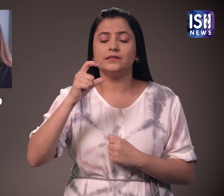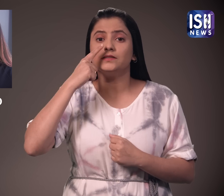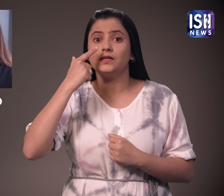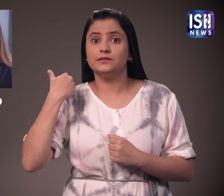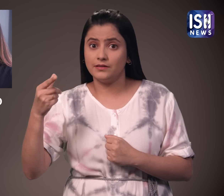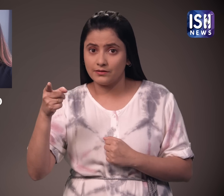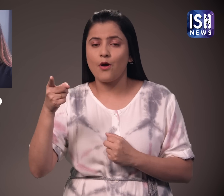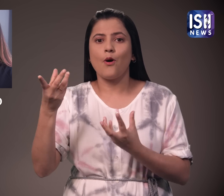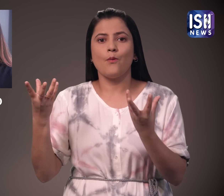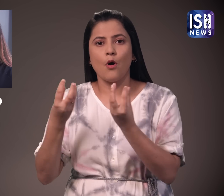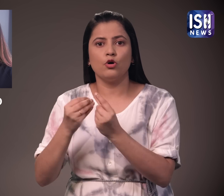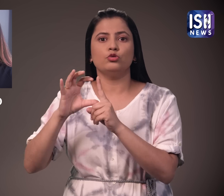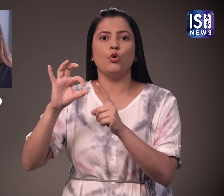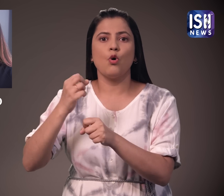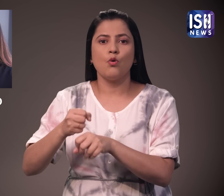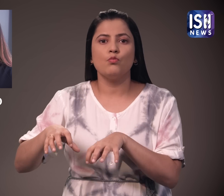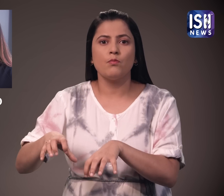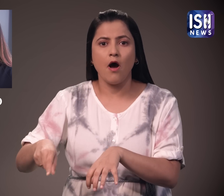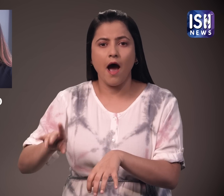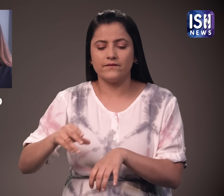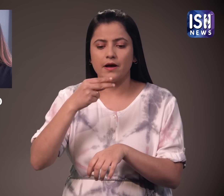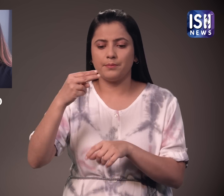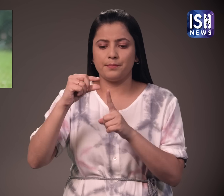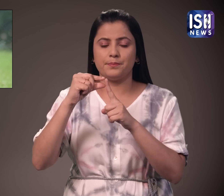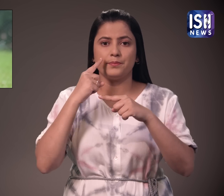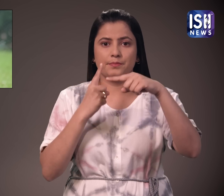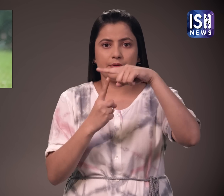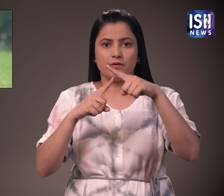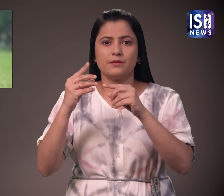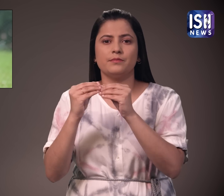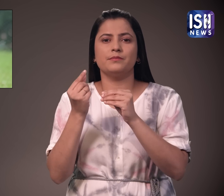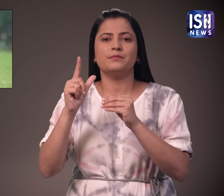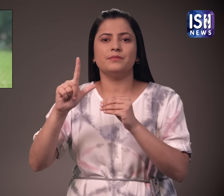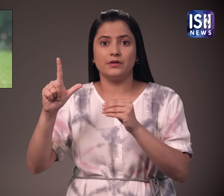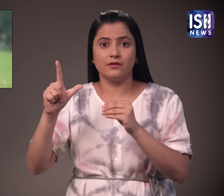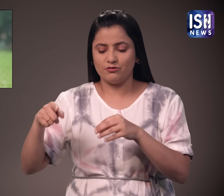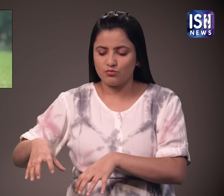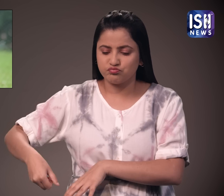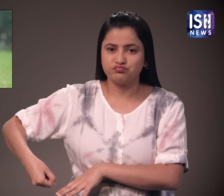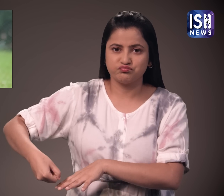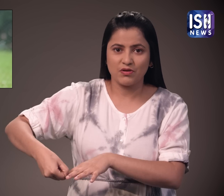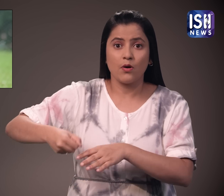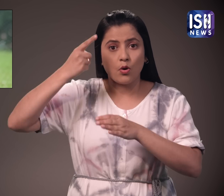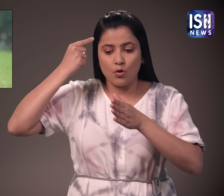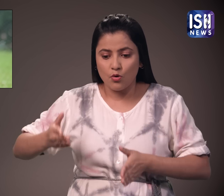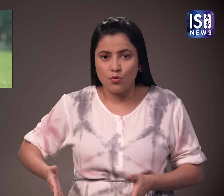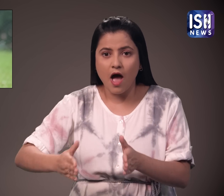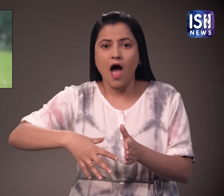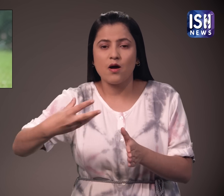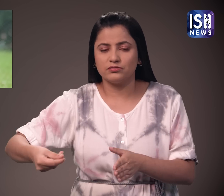बुरुकलिन अपनी कजन के साथ टहलने के लिए अपने पिट बुल डॉग को बाहर ले जा रही थी तीनों सडक पर